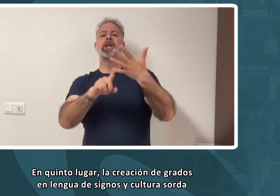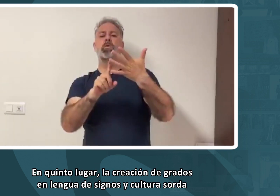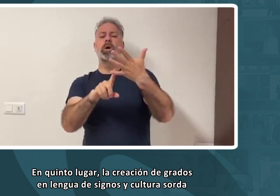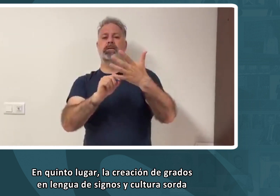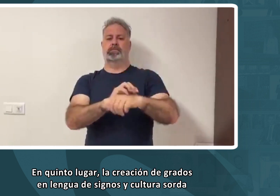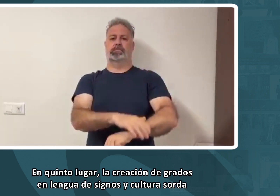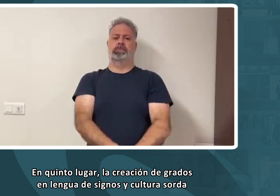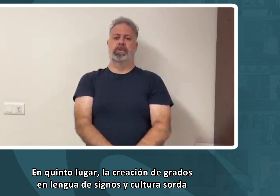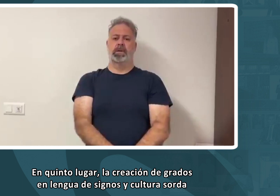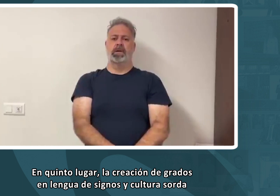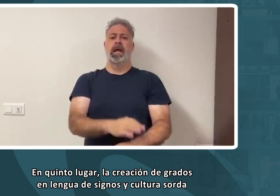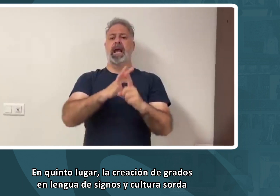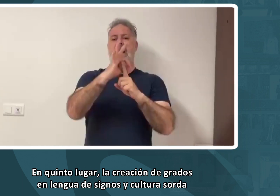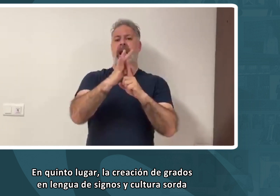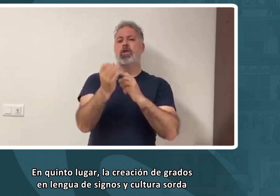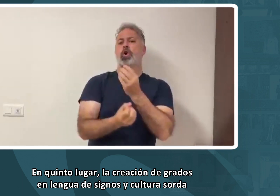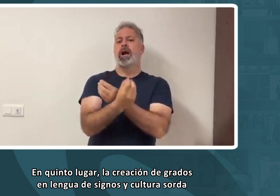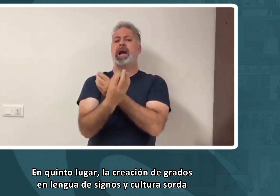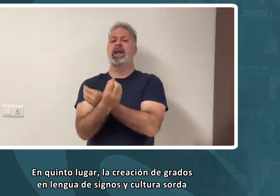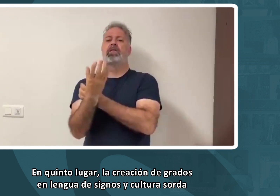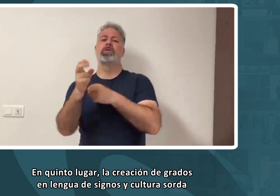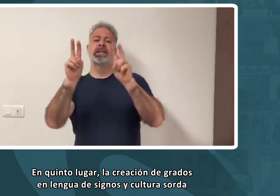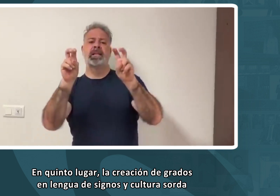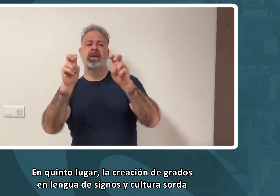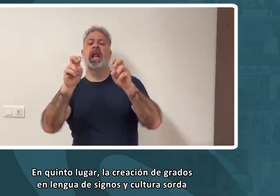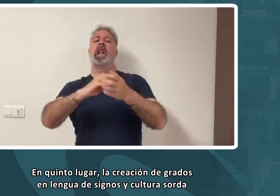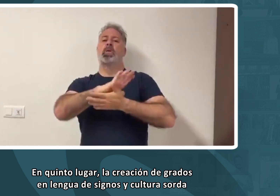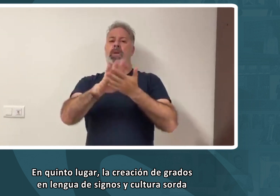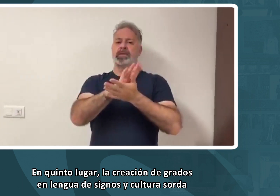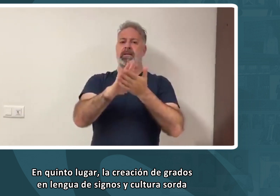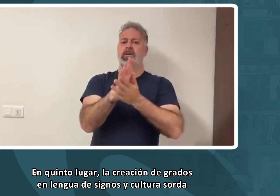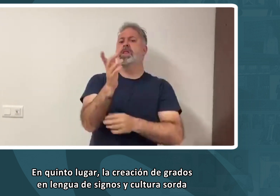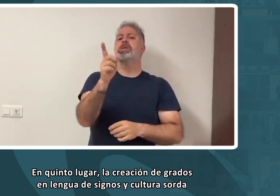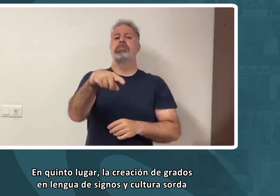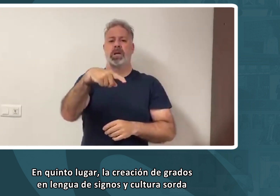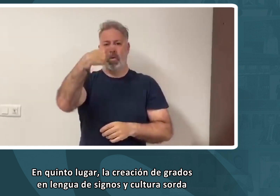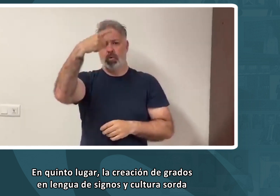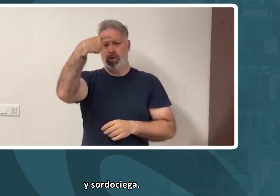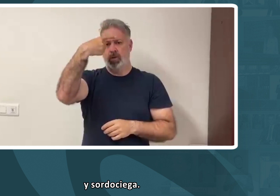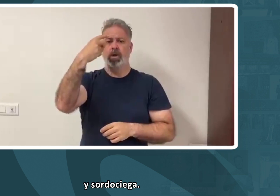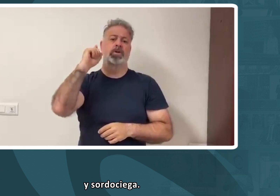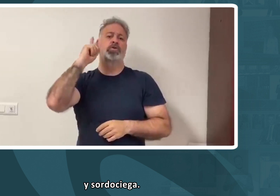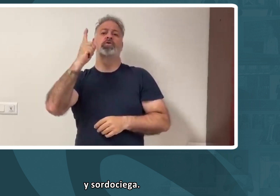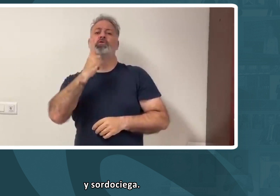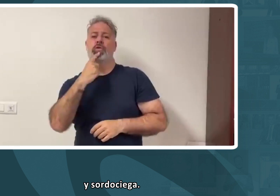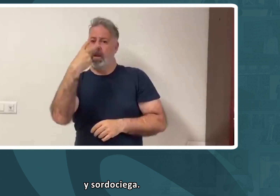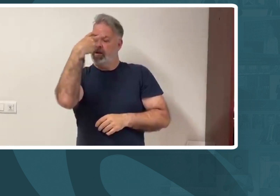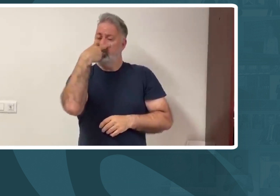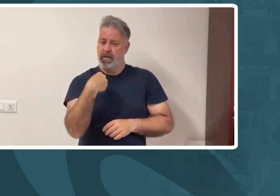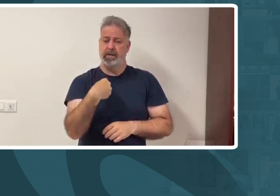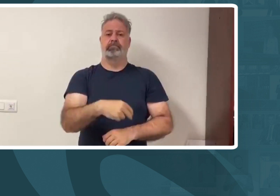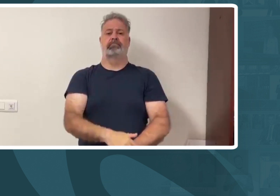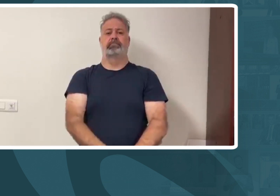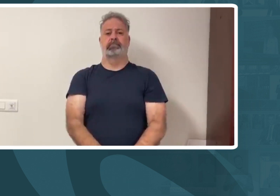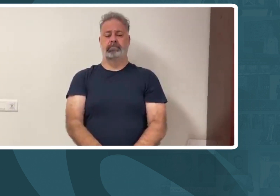En quinto lugar, la creación de grados sobre lengua de signos y cultura sorda y